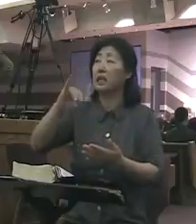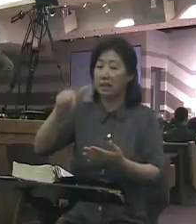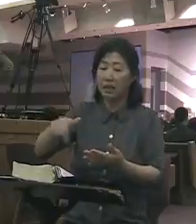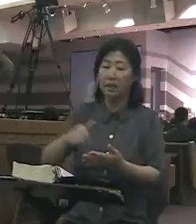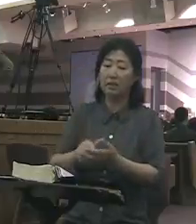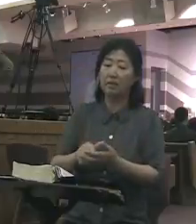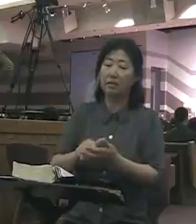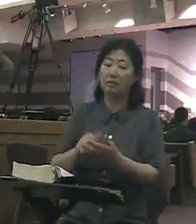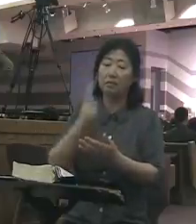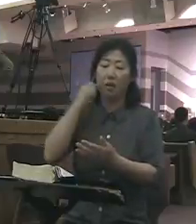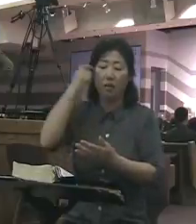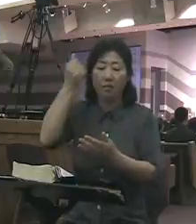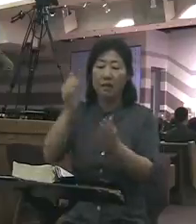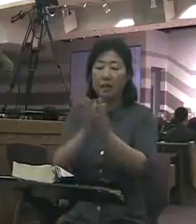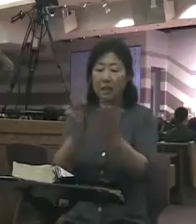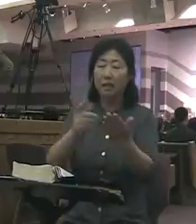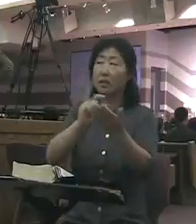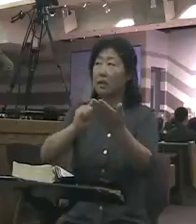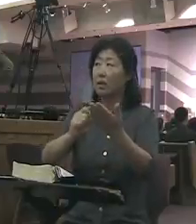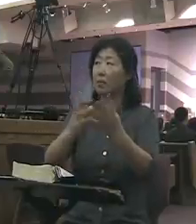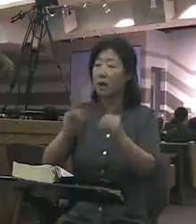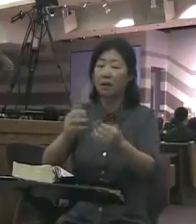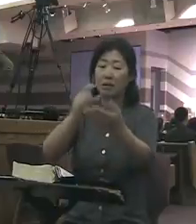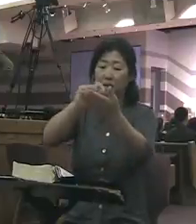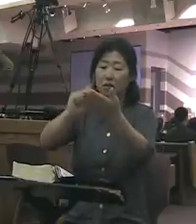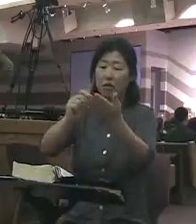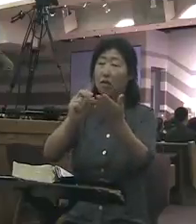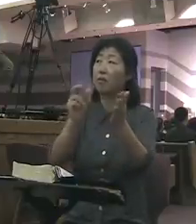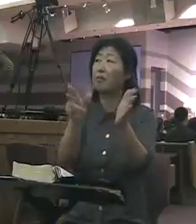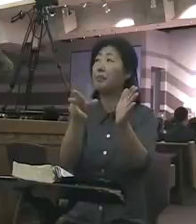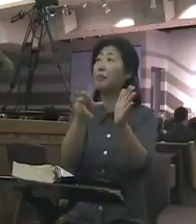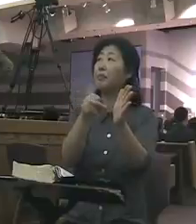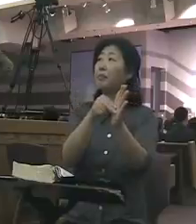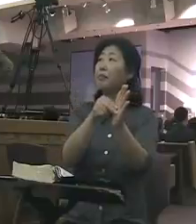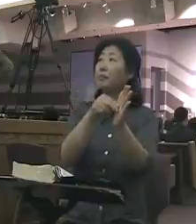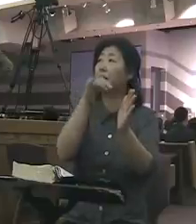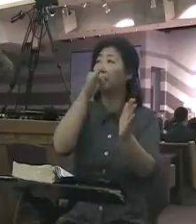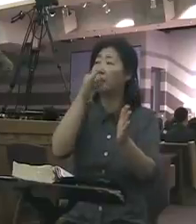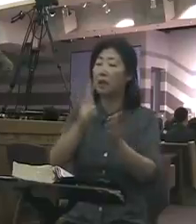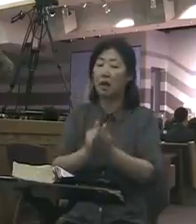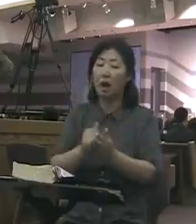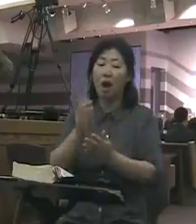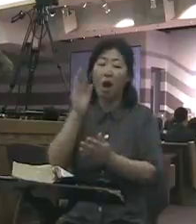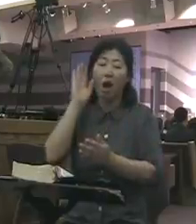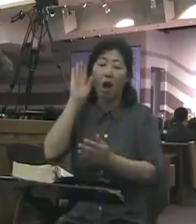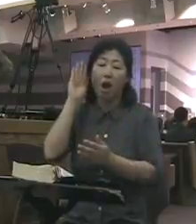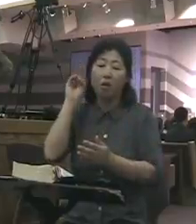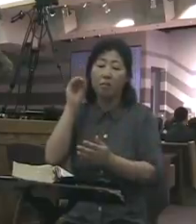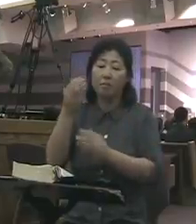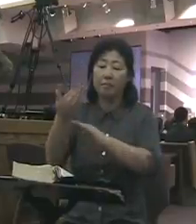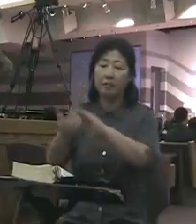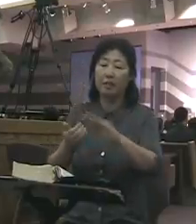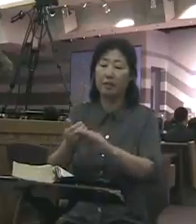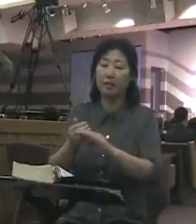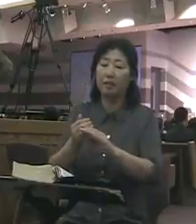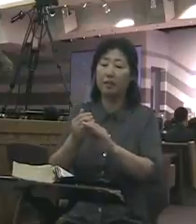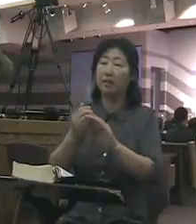많이 실리는 것을 보고 있습니다. 얼마 전에 거기서 커피를 마시면서 접하게 된 글이 하나 있었는데 이런